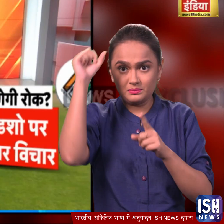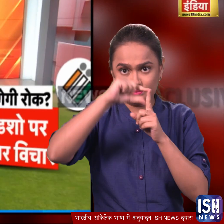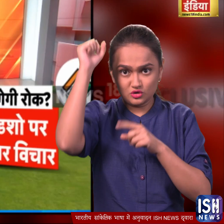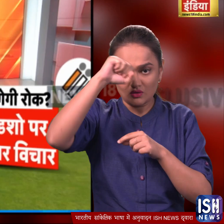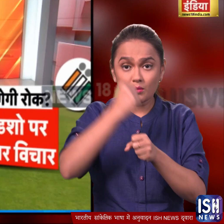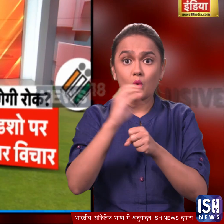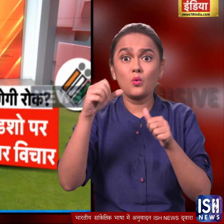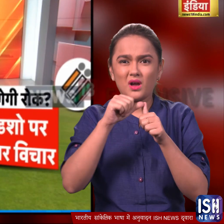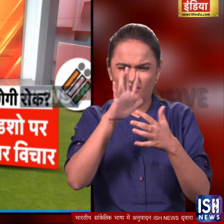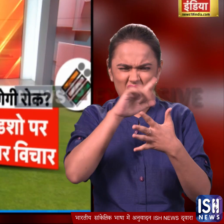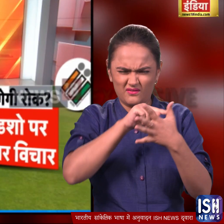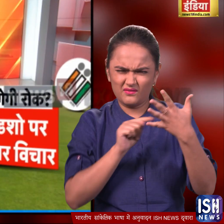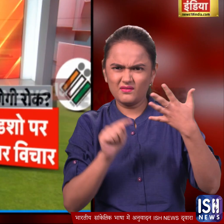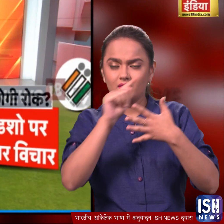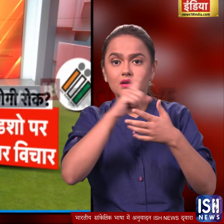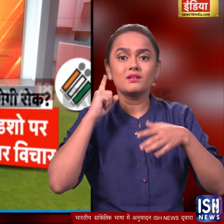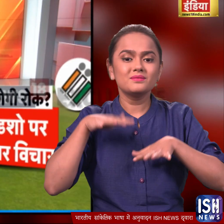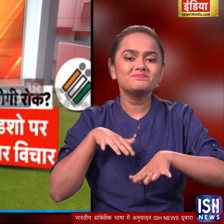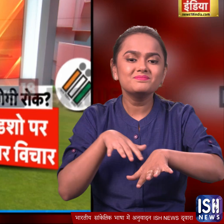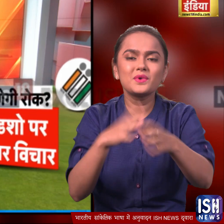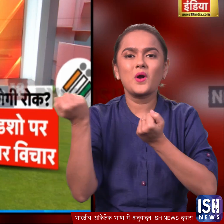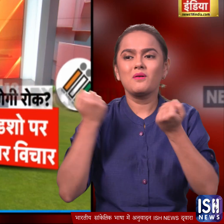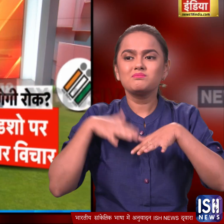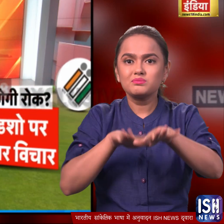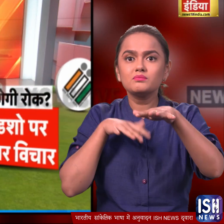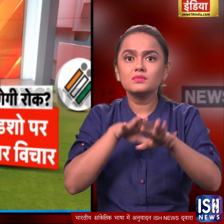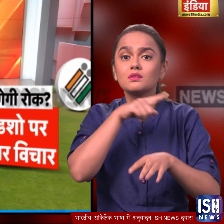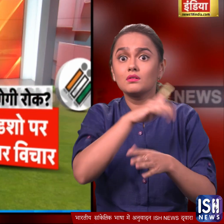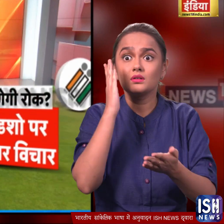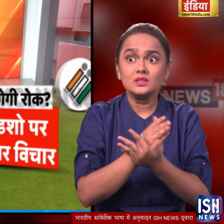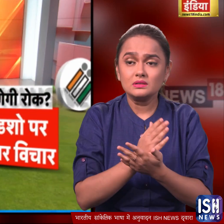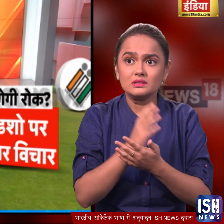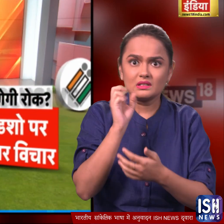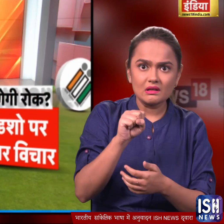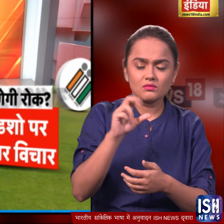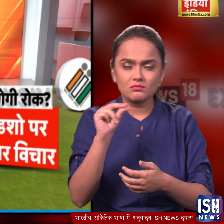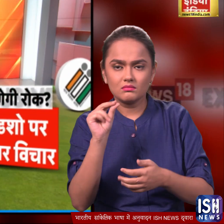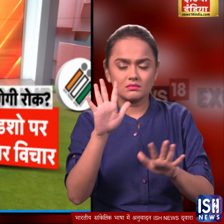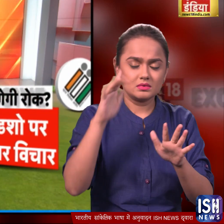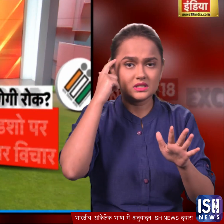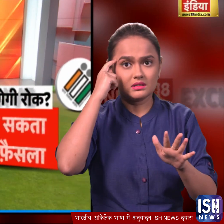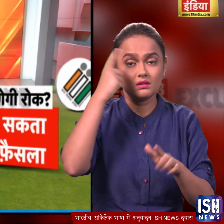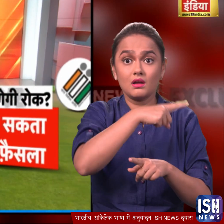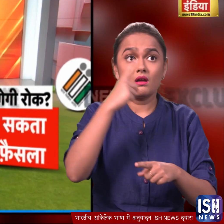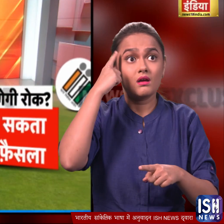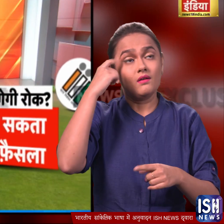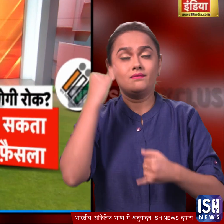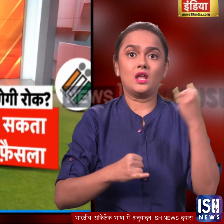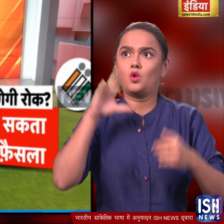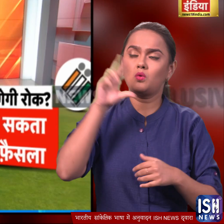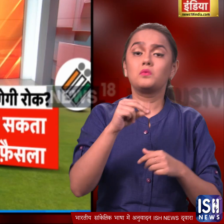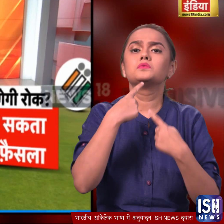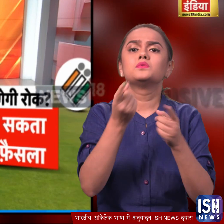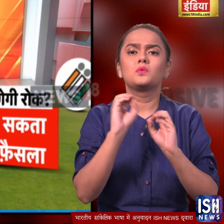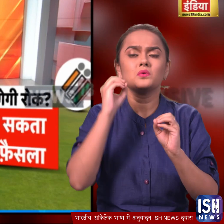और गोवा समेत सभी 5 राज्यों में चुनावी रैलियों और रोड शो पर रोक लगाने पर विचार कर रहा है। हालांकि चुनाव आयोग ने अभी तक कोई अंतिम